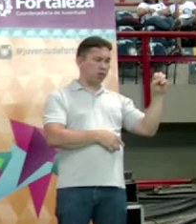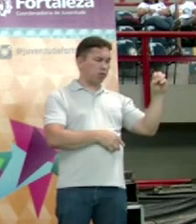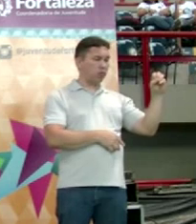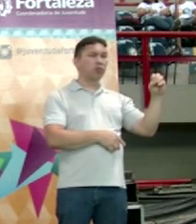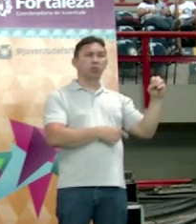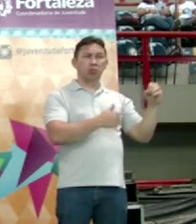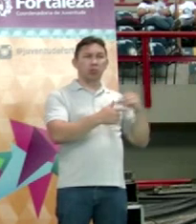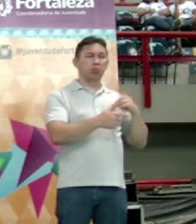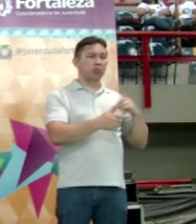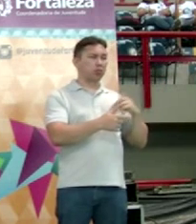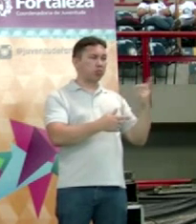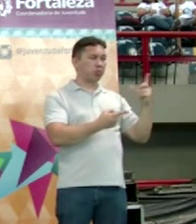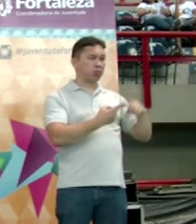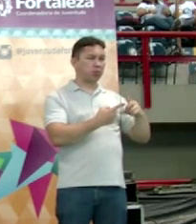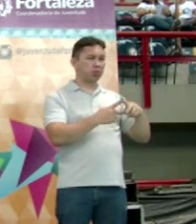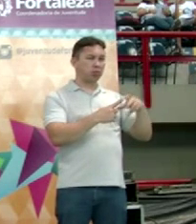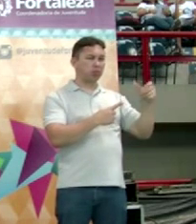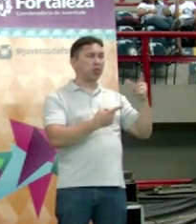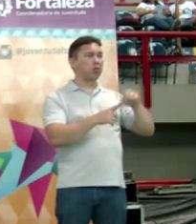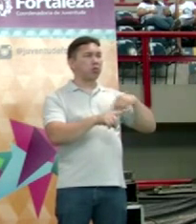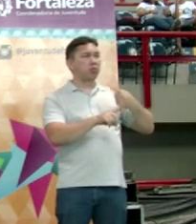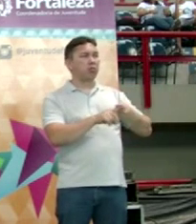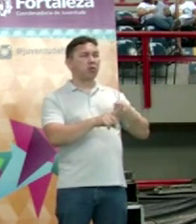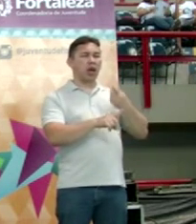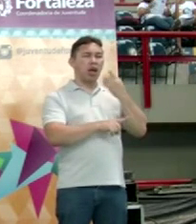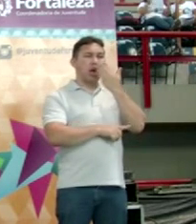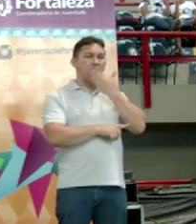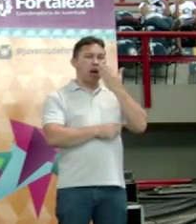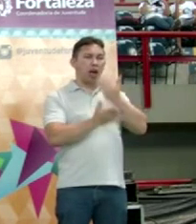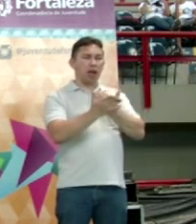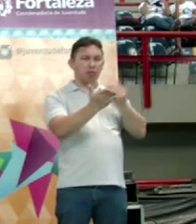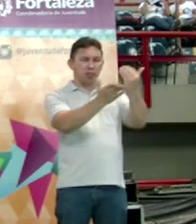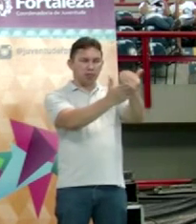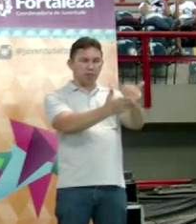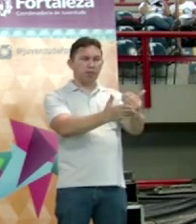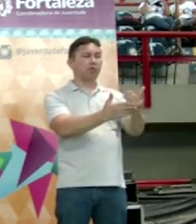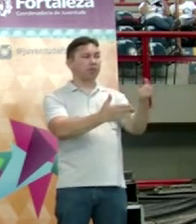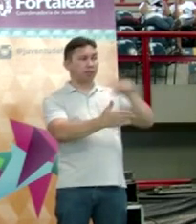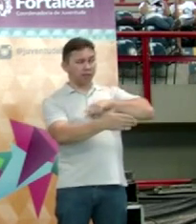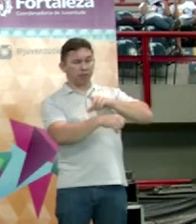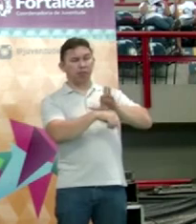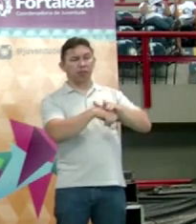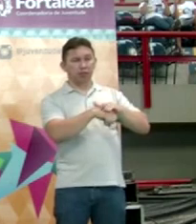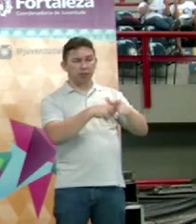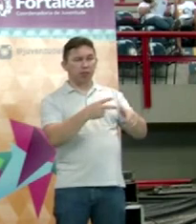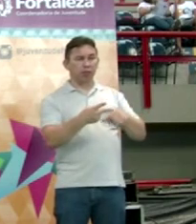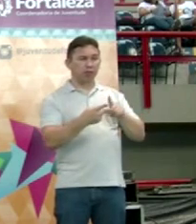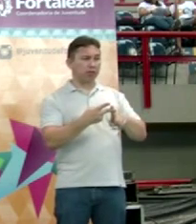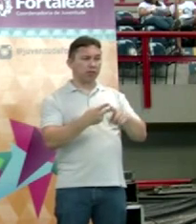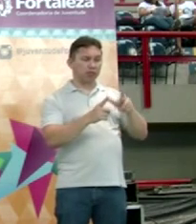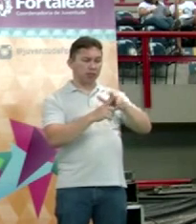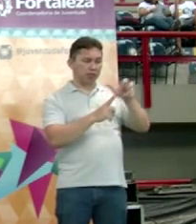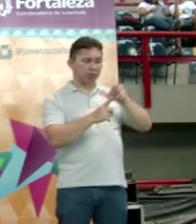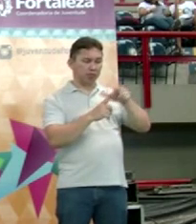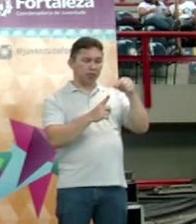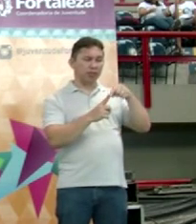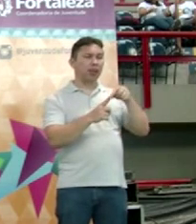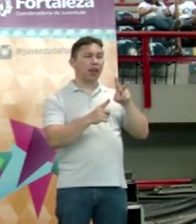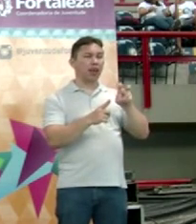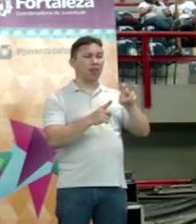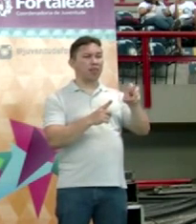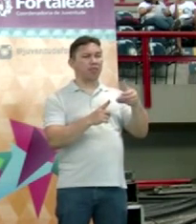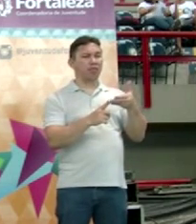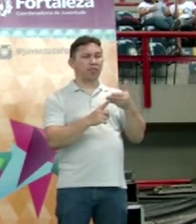existem diversas substâncias. O refrigerante tem muito açúcar, a gente sabe que açúcar em excesso também vai ter problema. Então o refrigerante é um